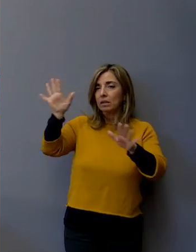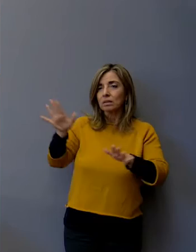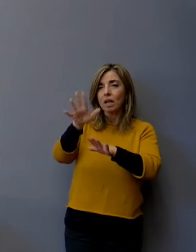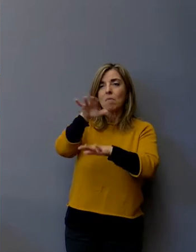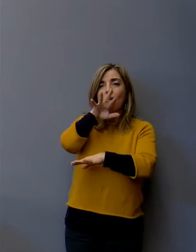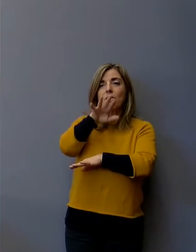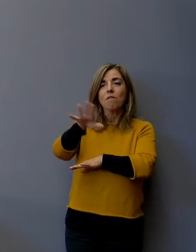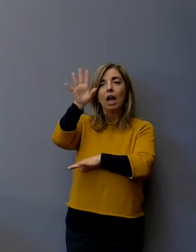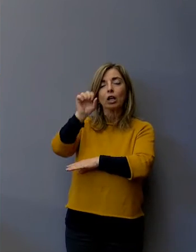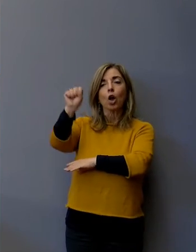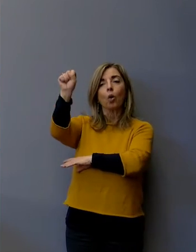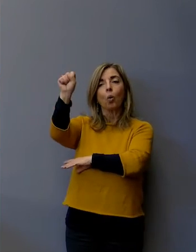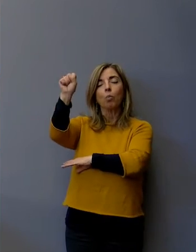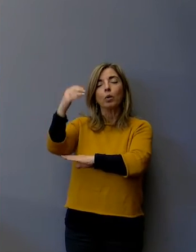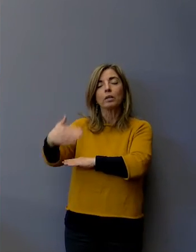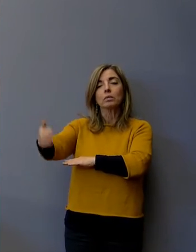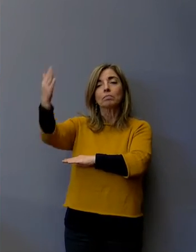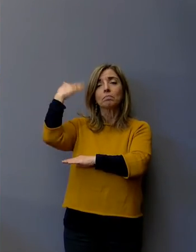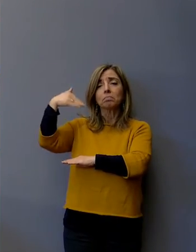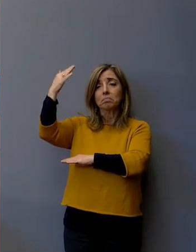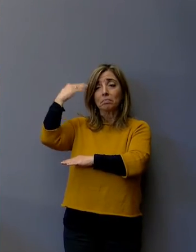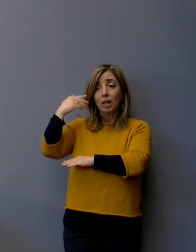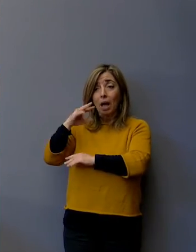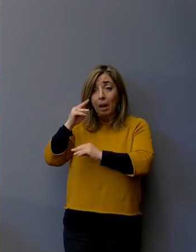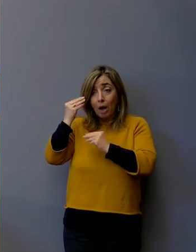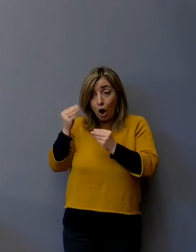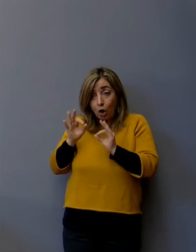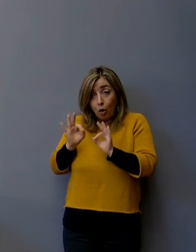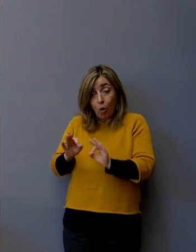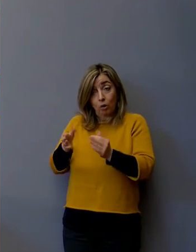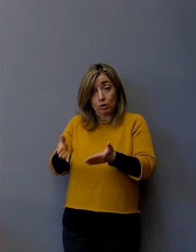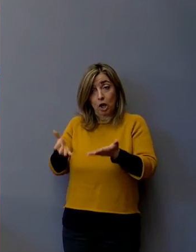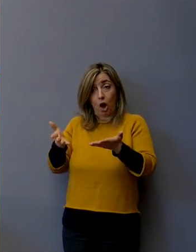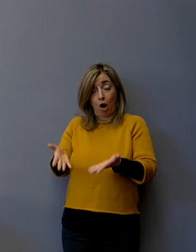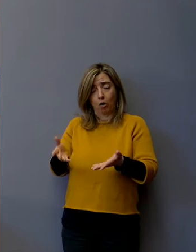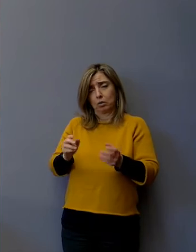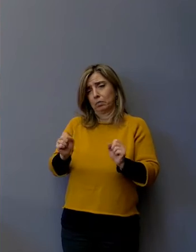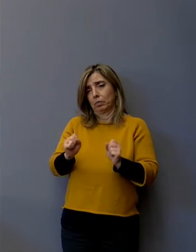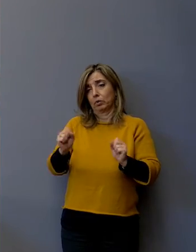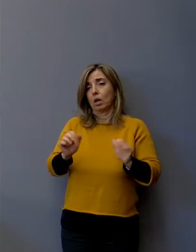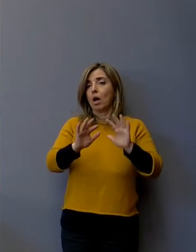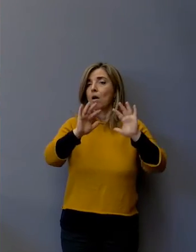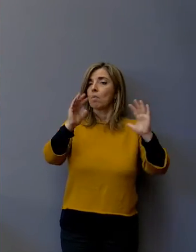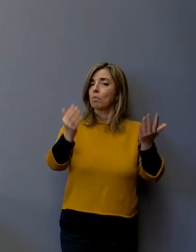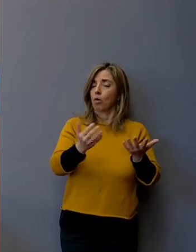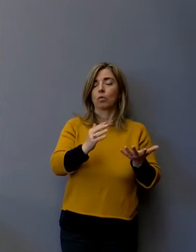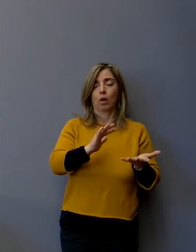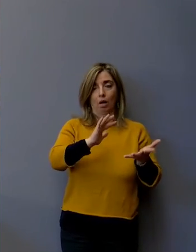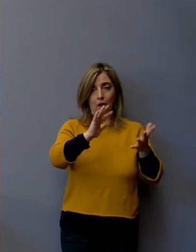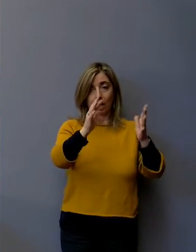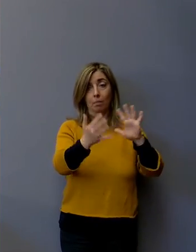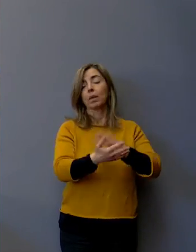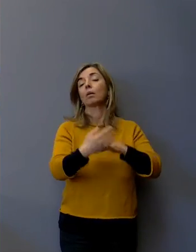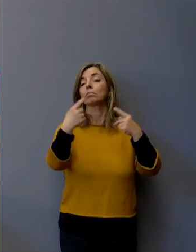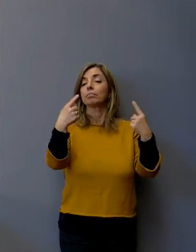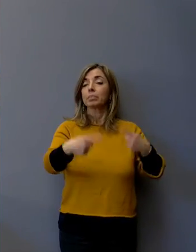oggi il mondo è cambiato e deve cambiare anche questo termine la politica ma deve cambiare